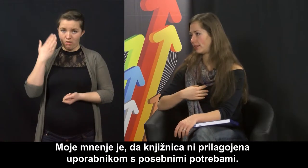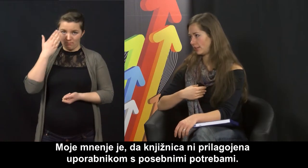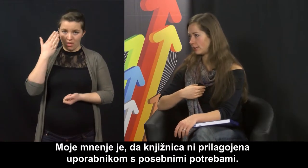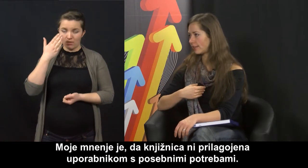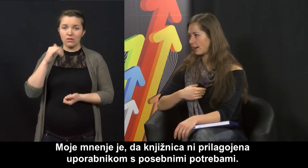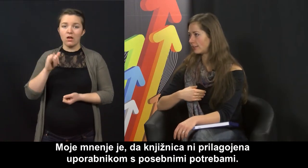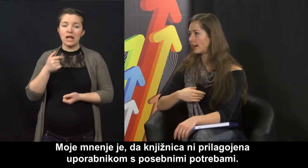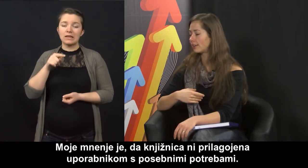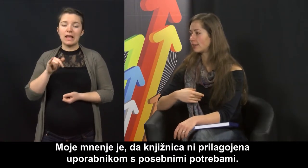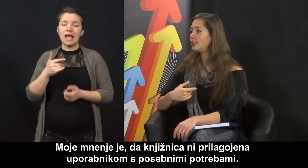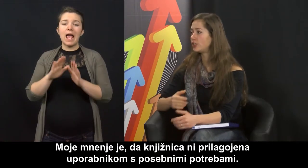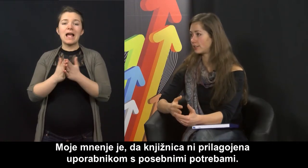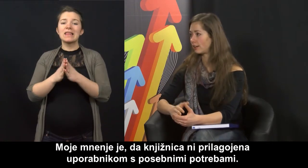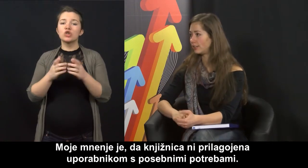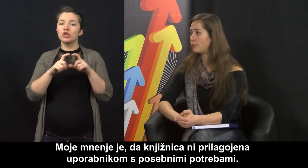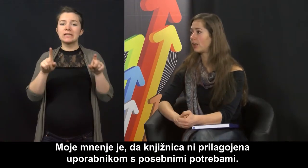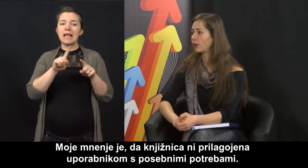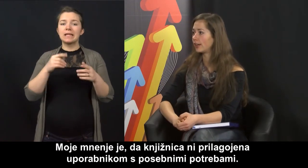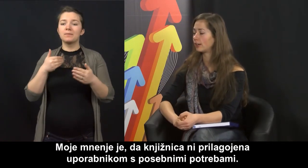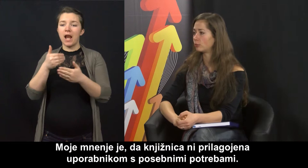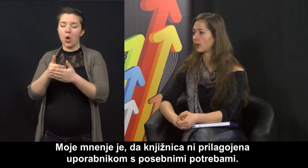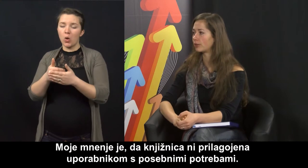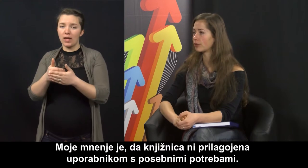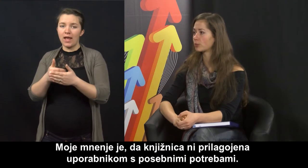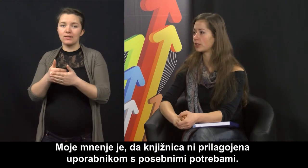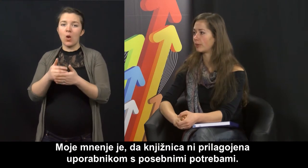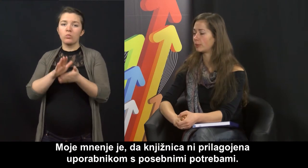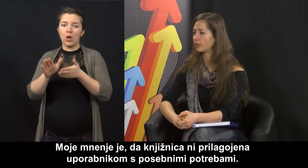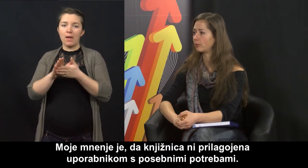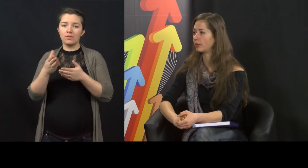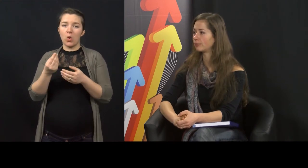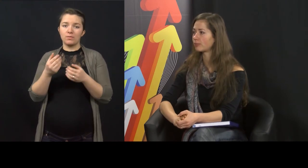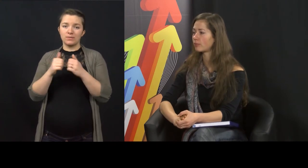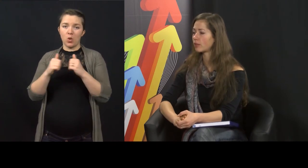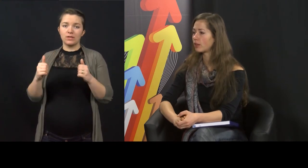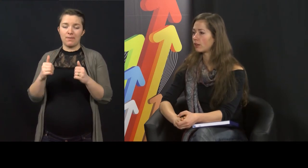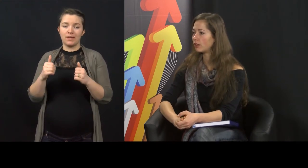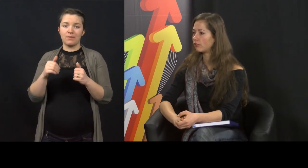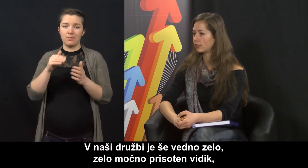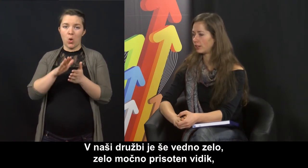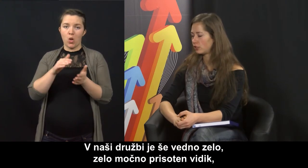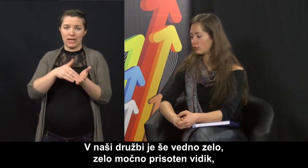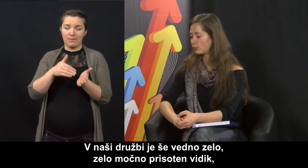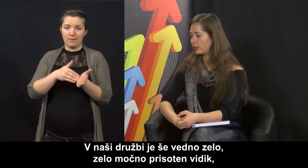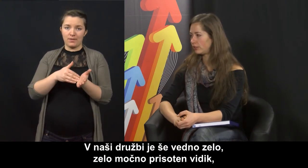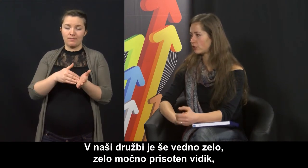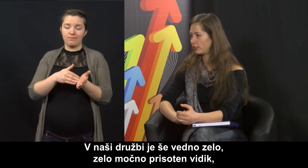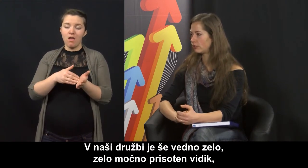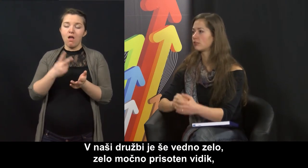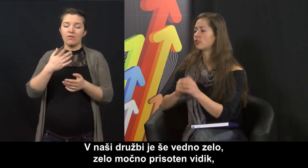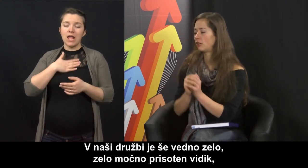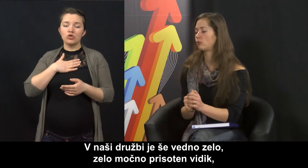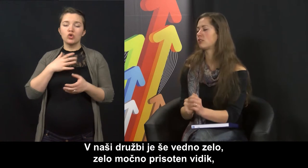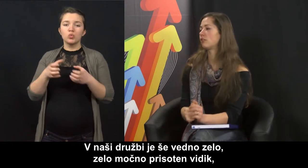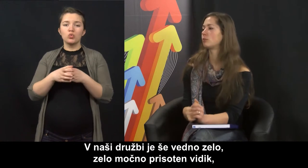Moje mnenje je ta, da knjižnica ni prilagojena uporabnikom s posebnimi potrebami. V naši družbi je še